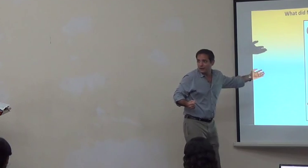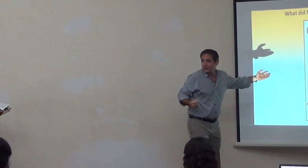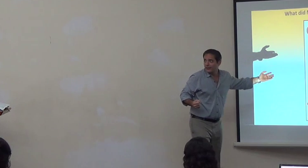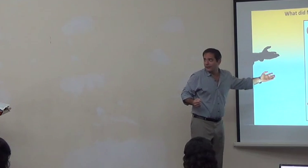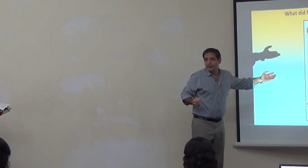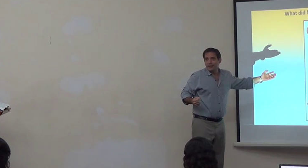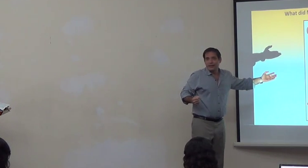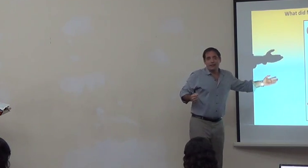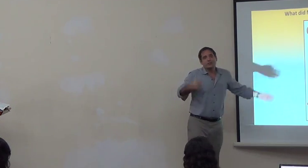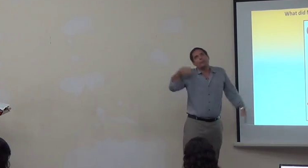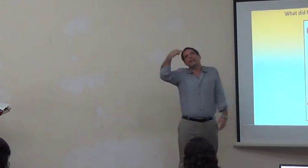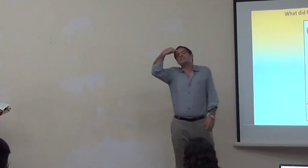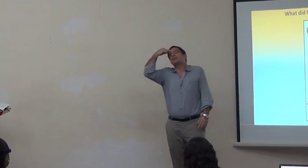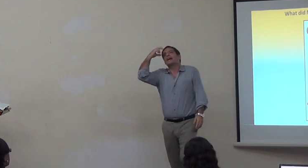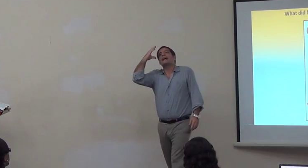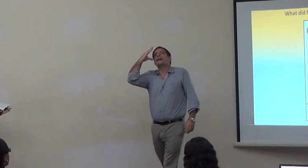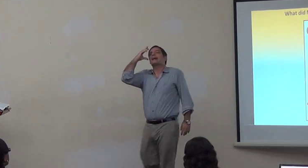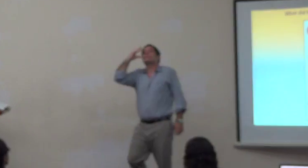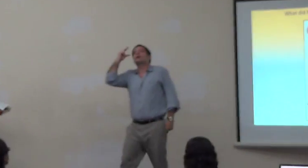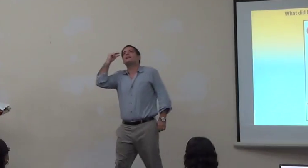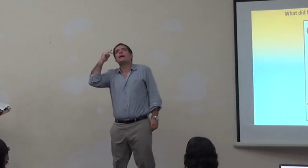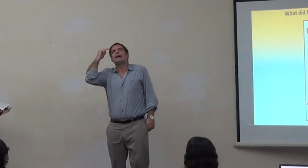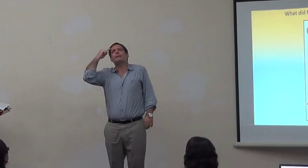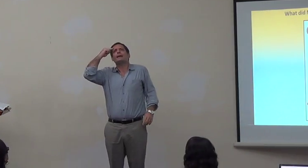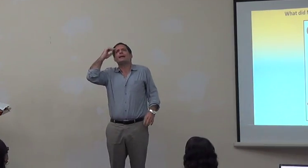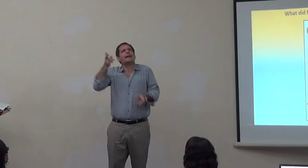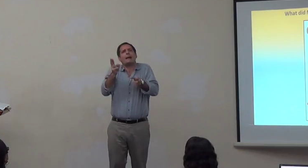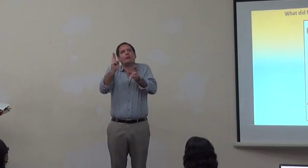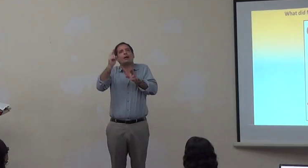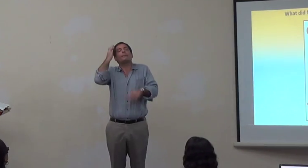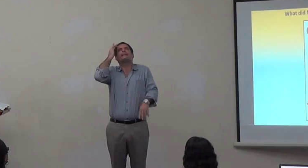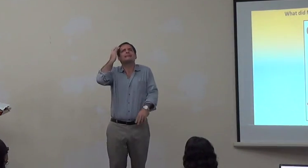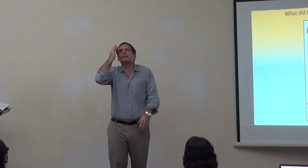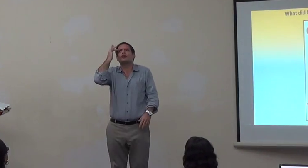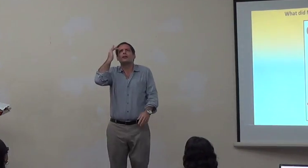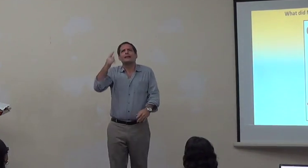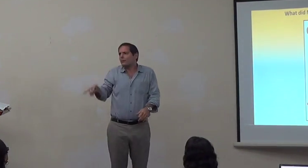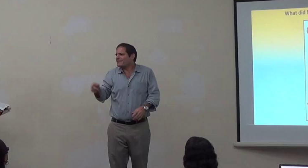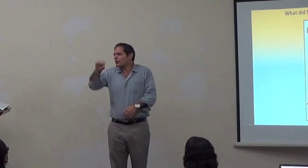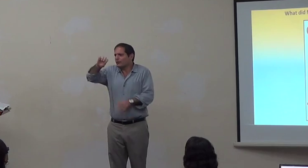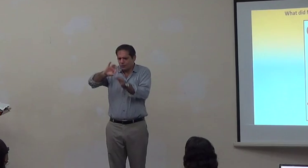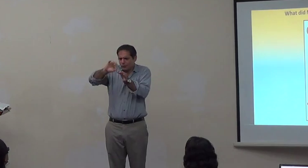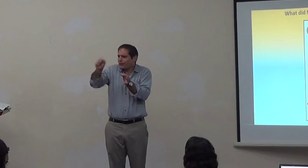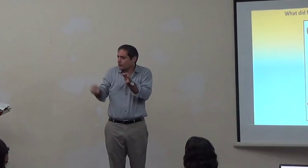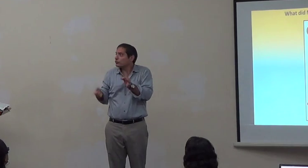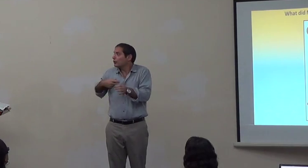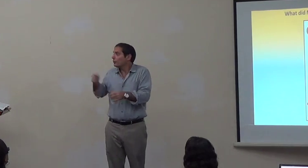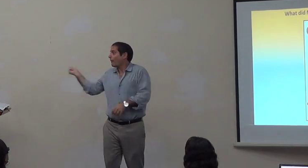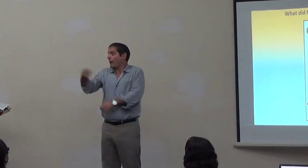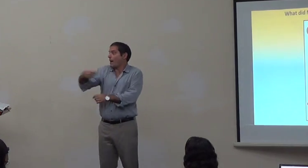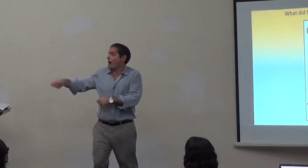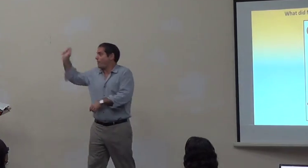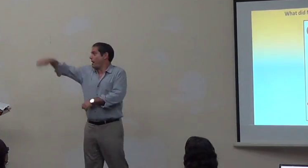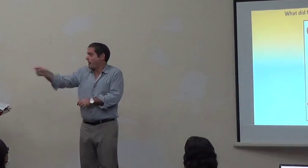¡Esto! Y yo pienso que Moisés, rápido ahí pensando, ¿qué voy a hacer con estos